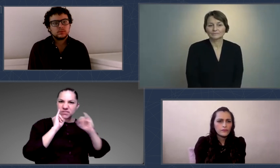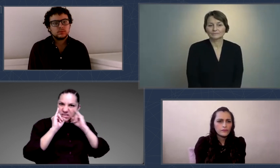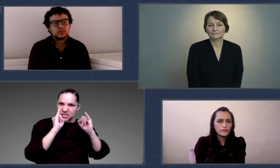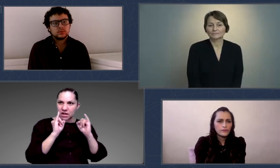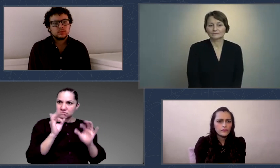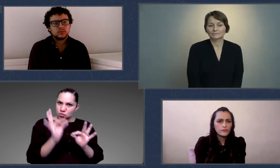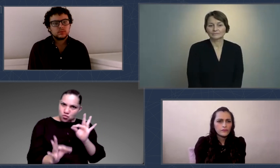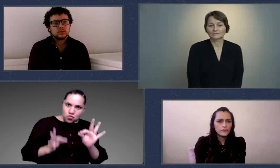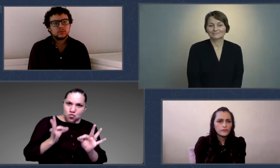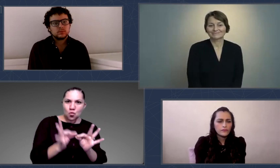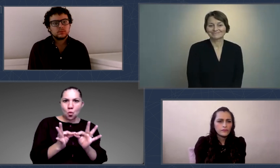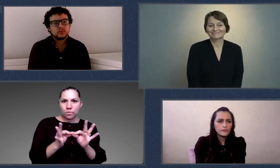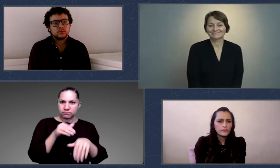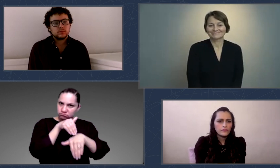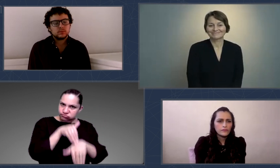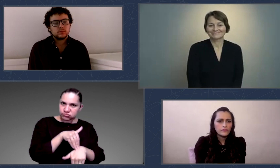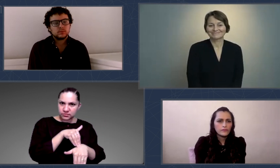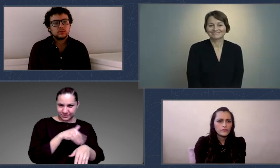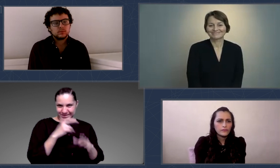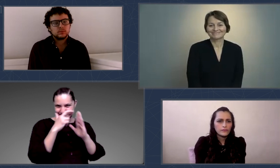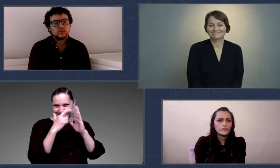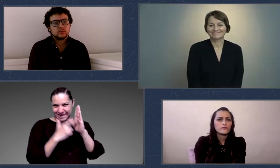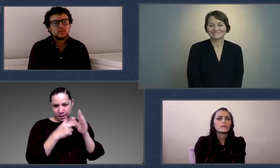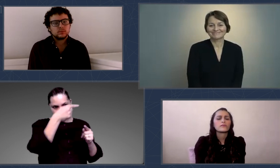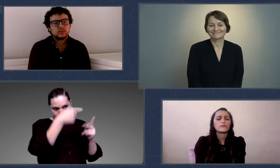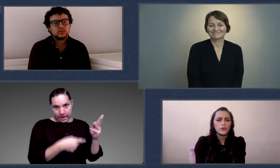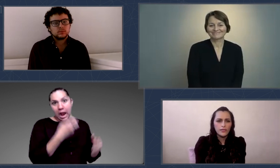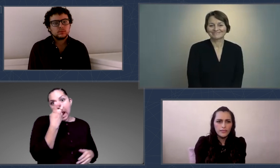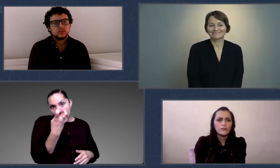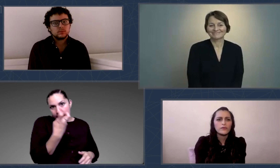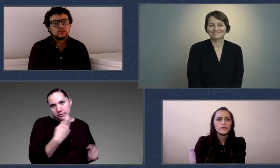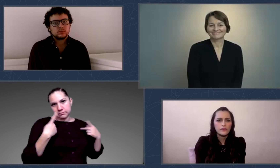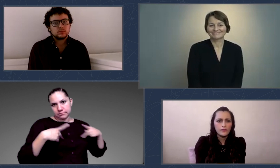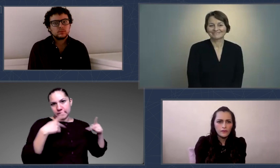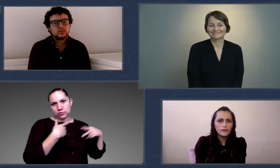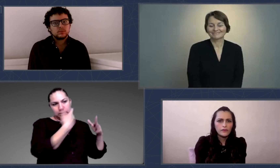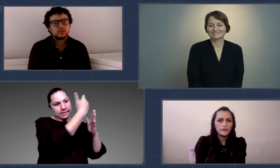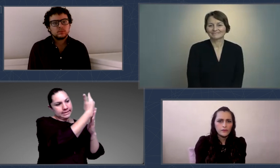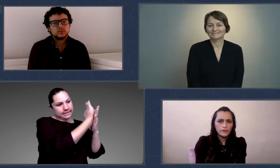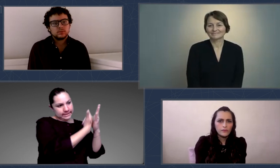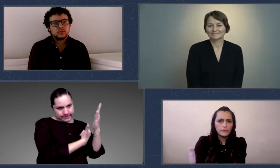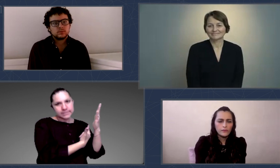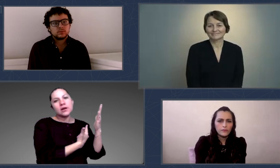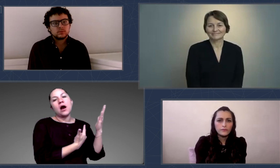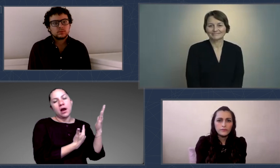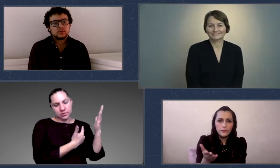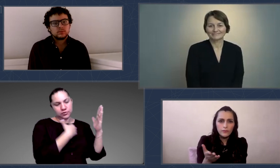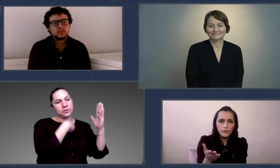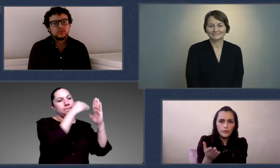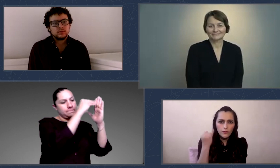mundo está en el registro y que todo el mundo tiene una licenciatura de 4 años.